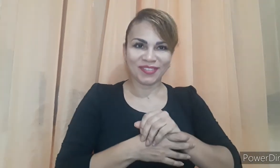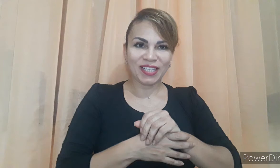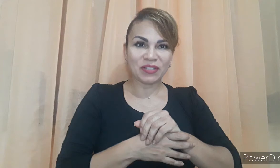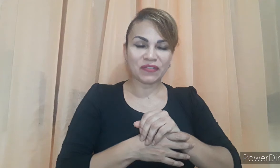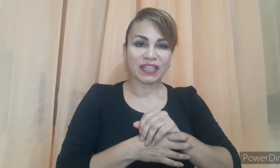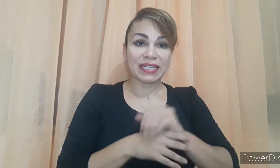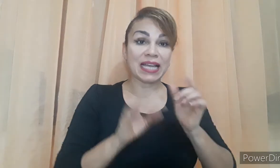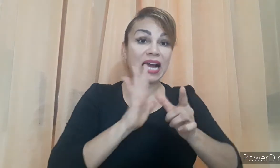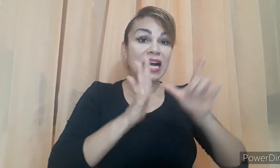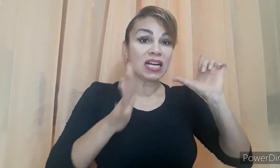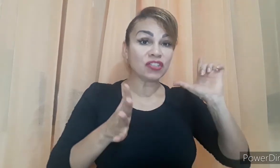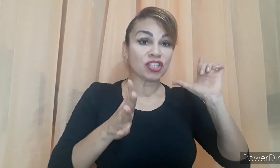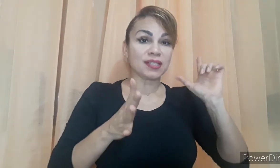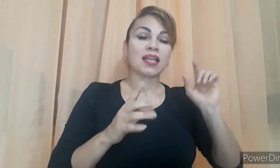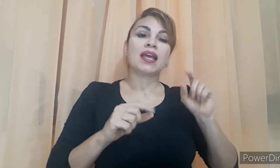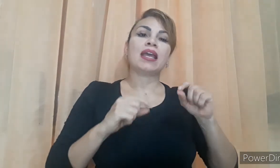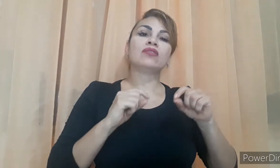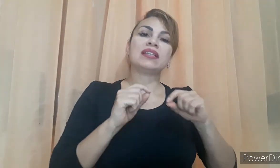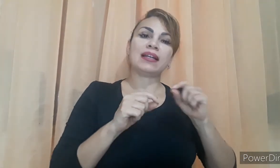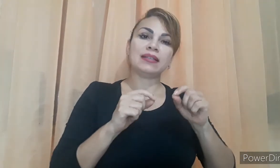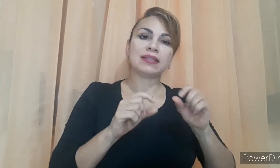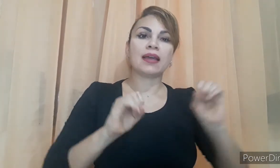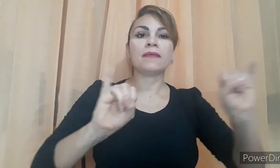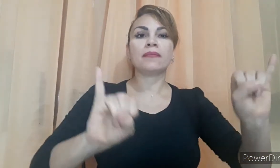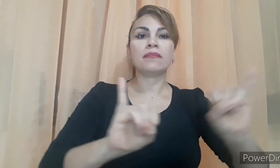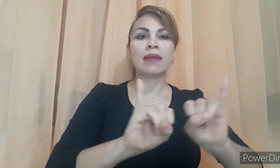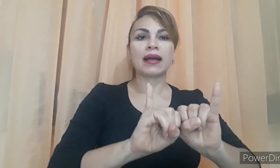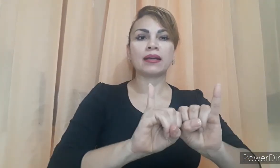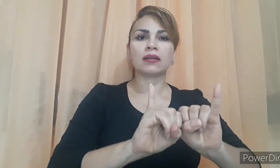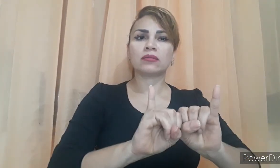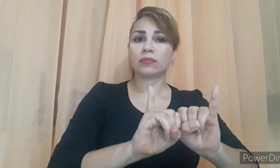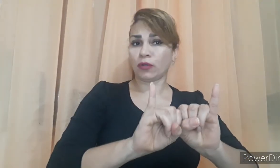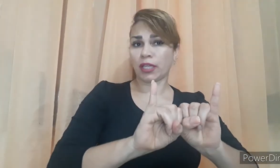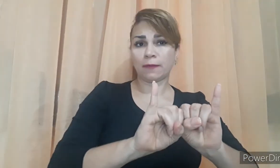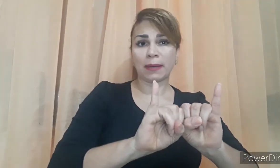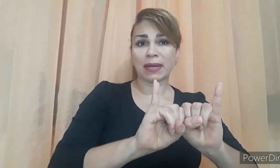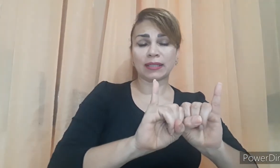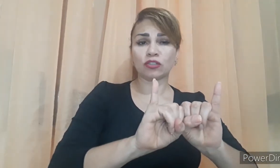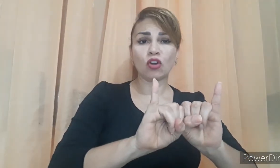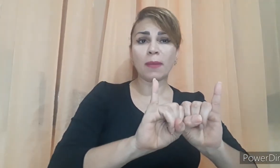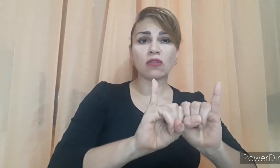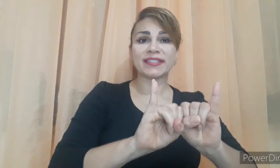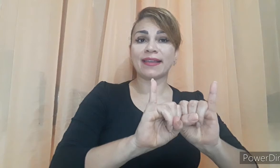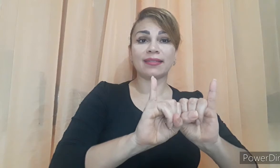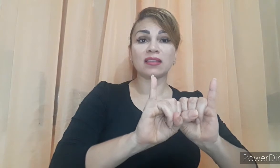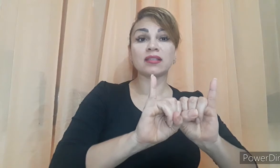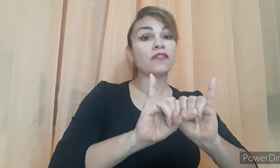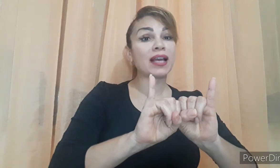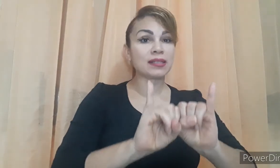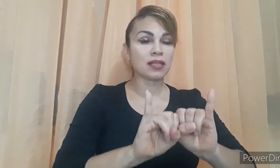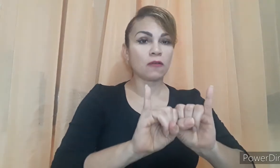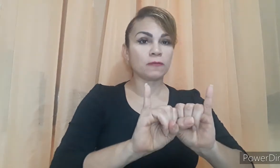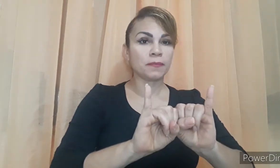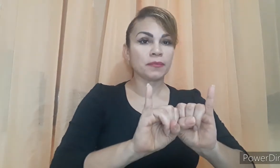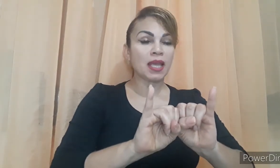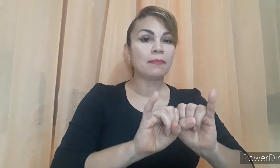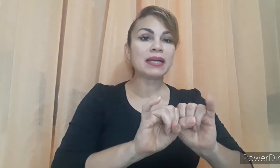Viram a diferença? Antes eu sinalizei magra, porque era uma magra normal, sem intensificação. Mas eu